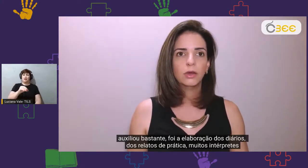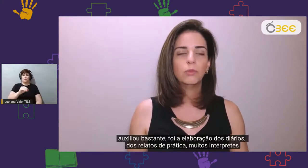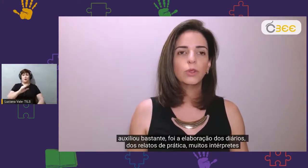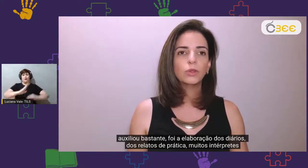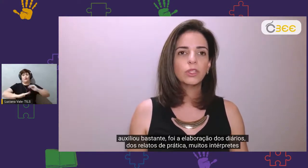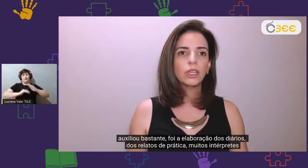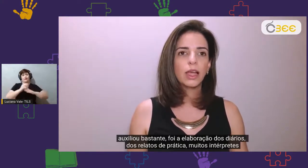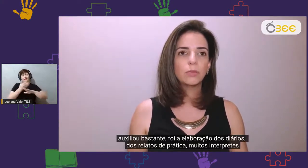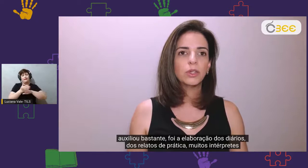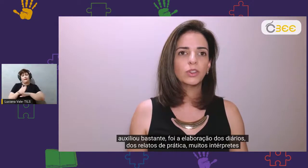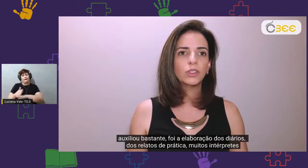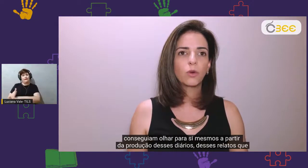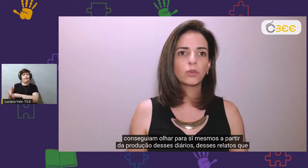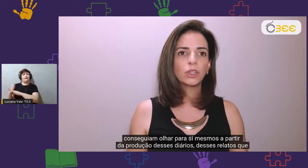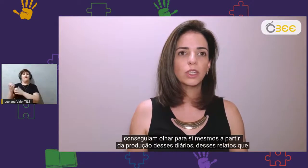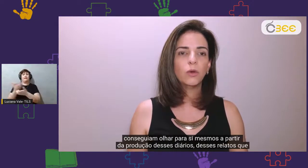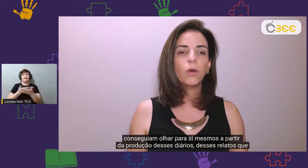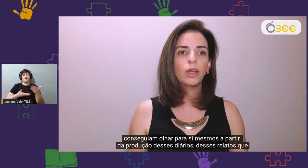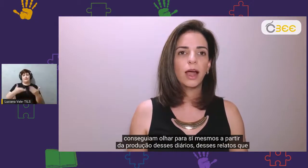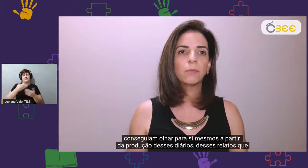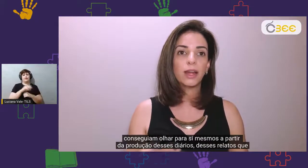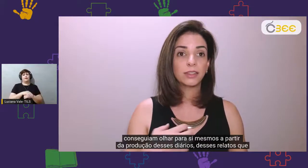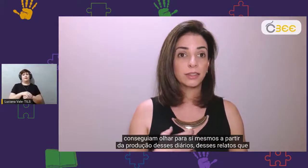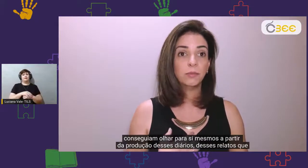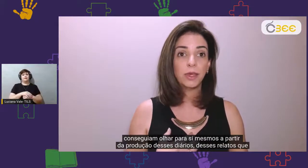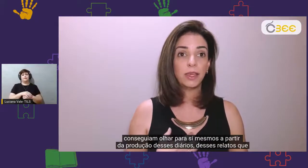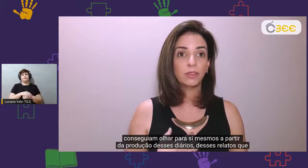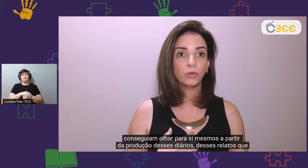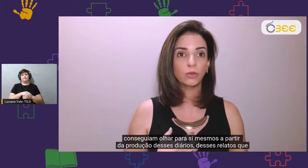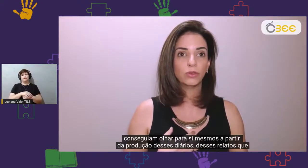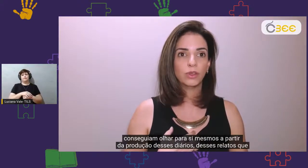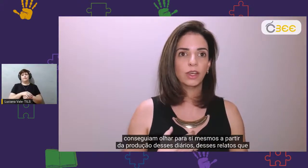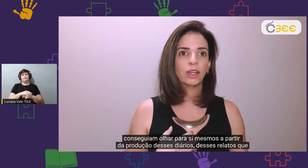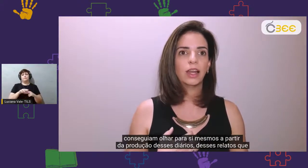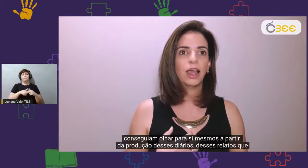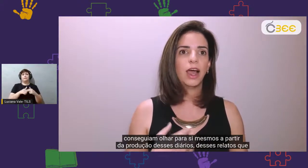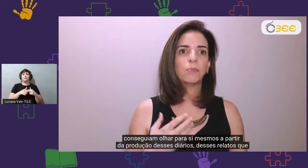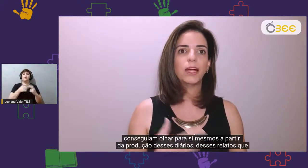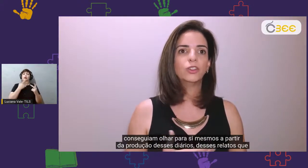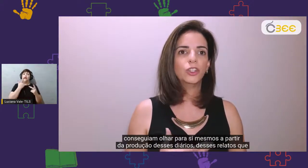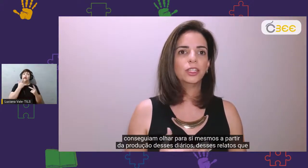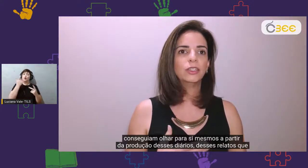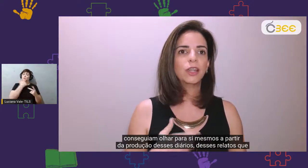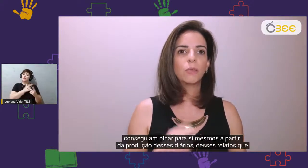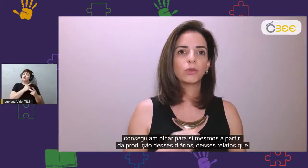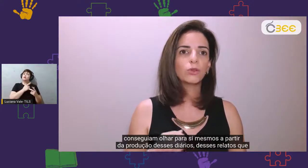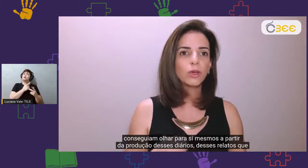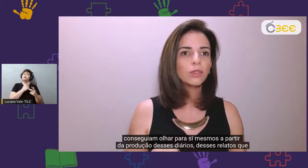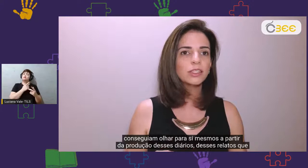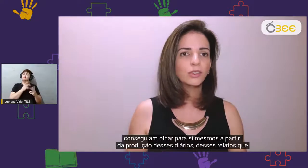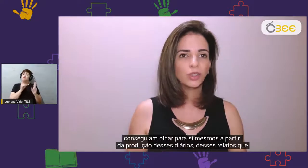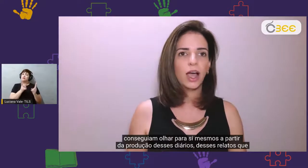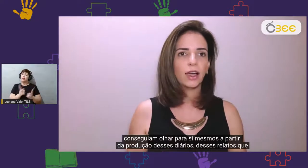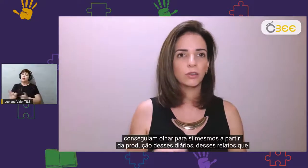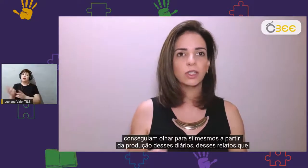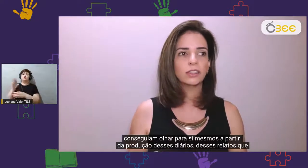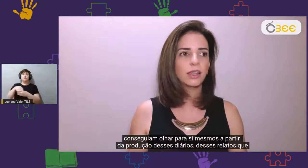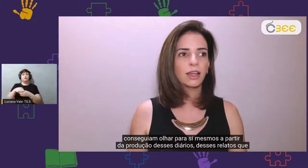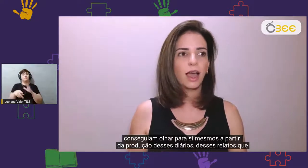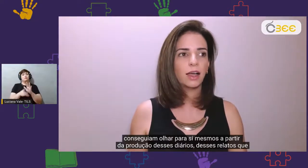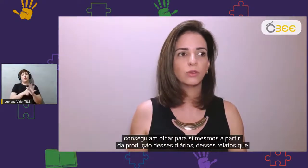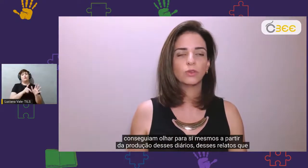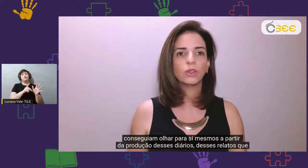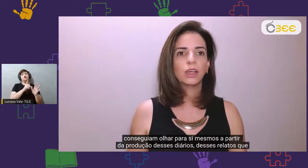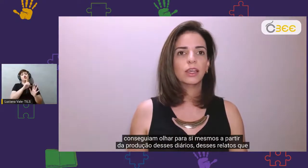prática. Muitos intérpretes conseguiam olhar para si mesmos, né, a partir da produção desses diários,